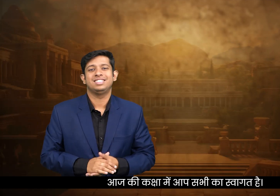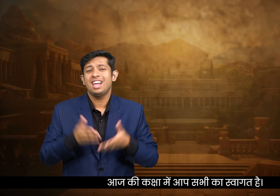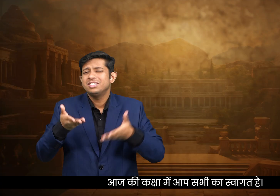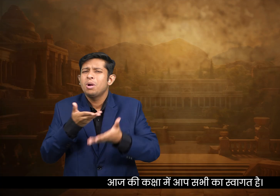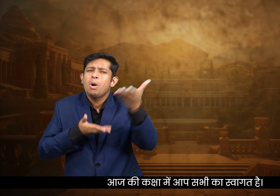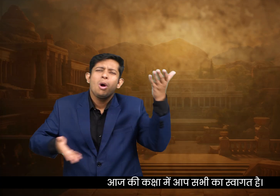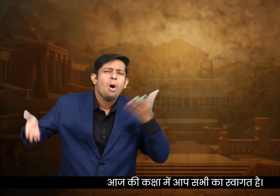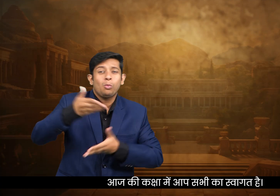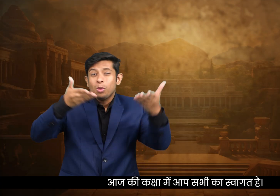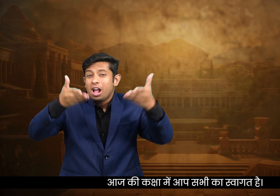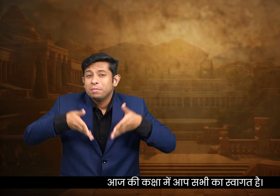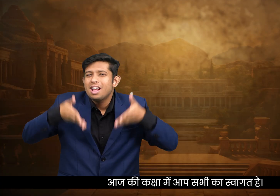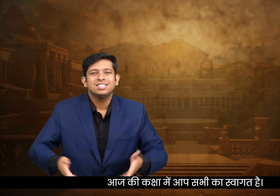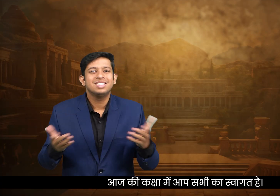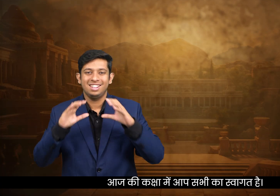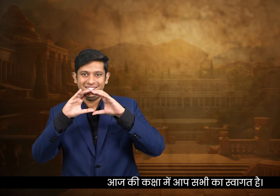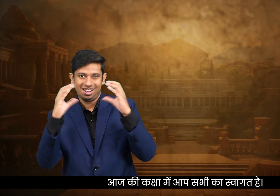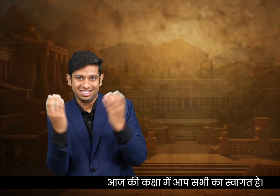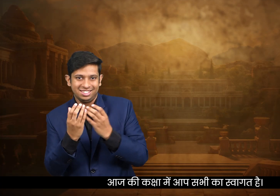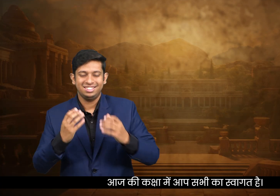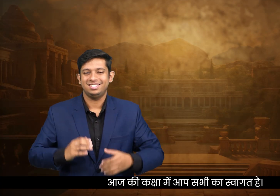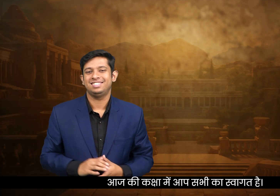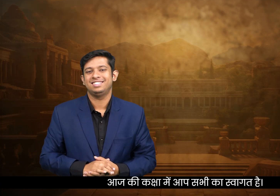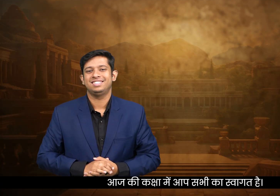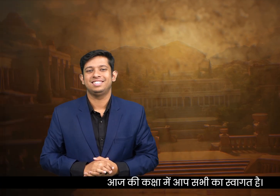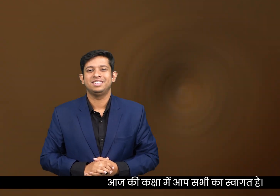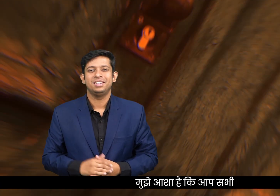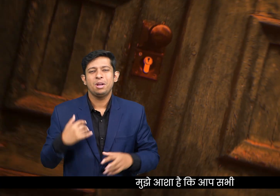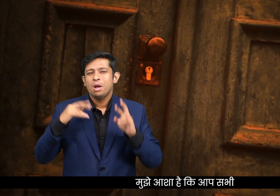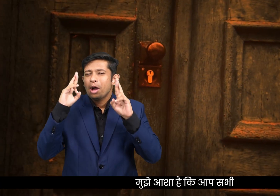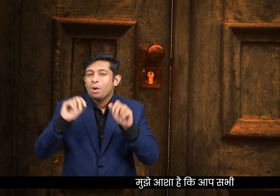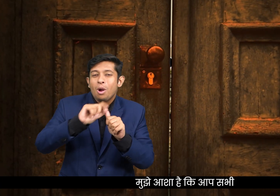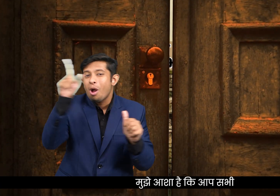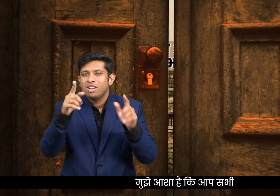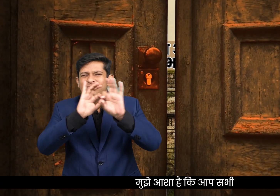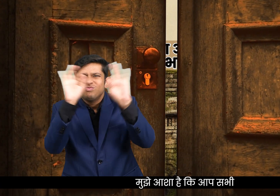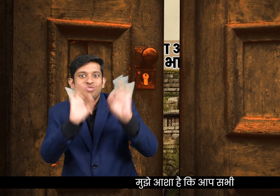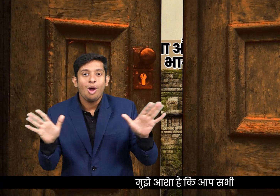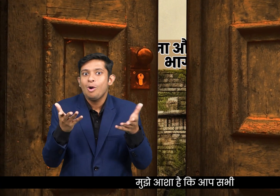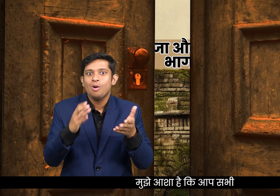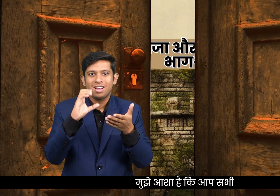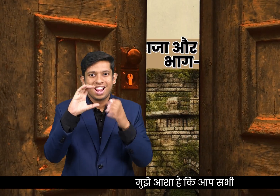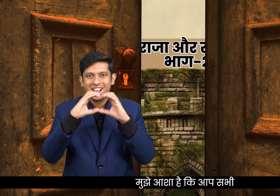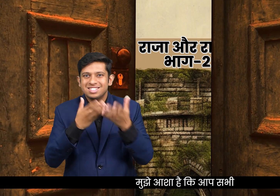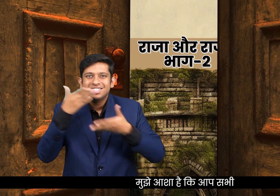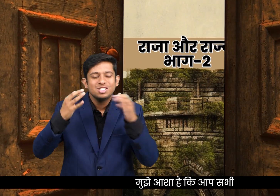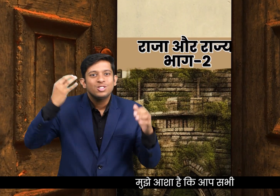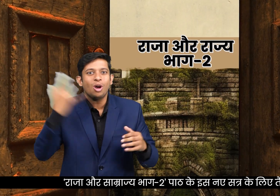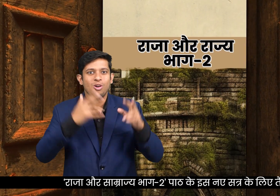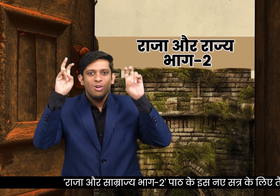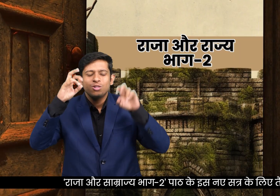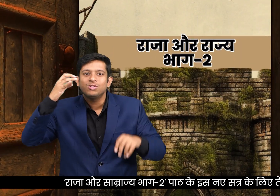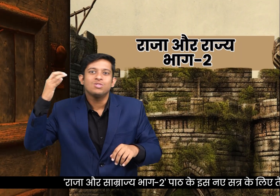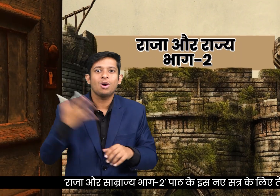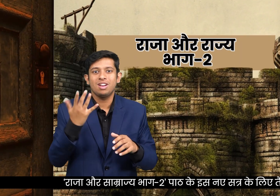आज की कक्षा में आप सभी का स्वागत है। मुझे आशा है कि आप सभी राजा